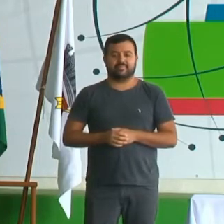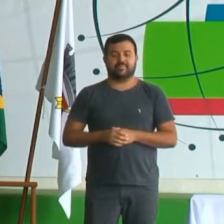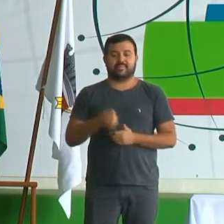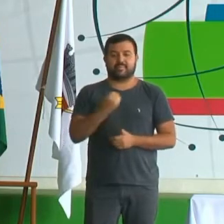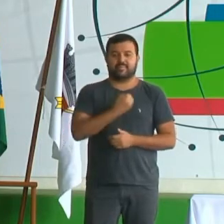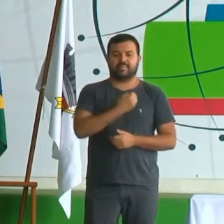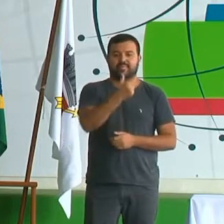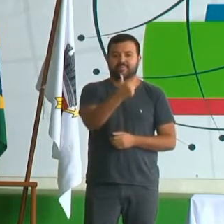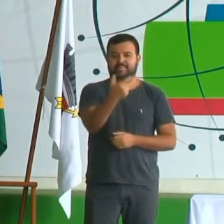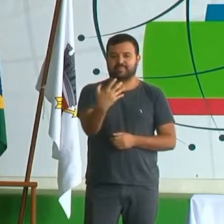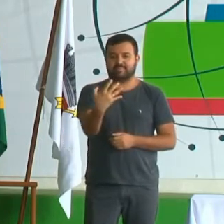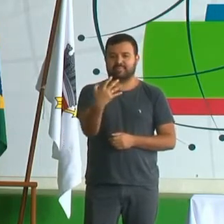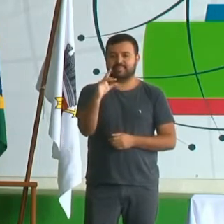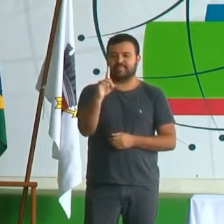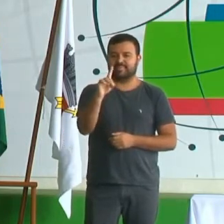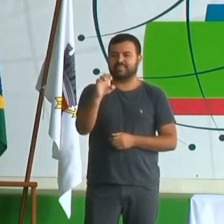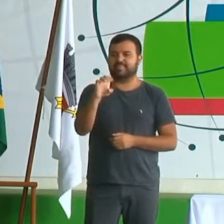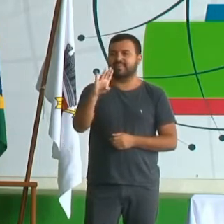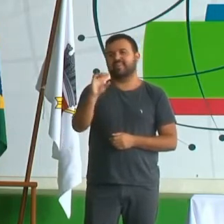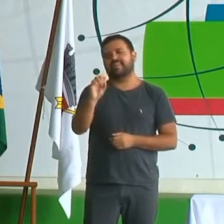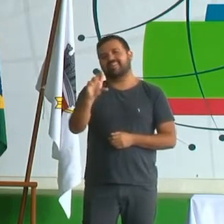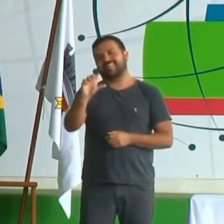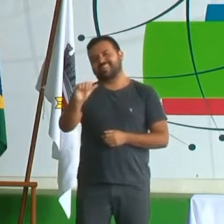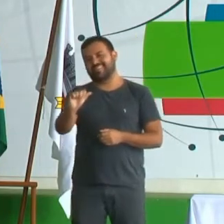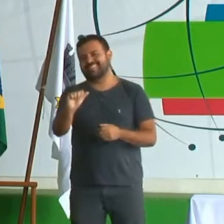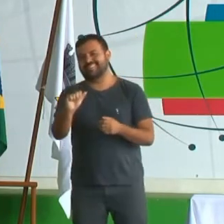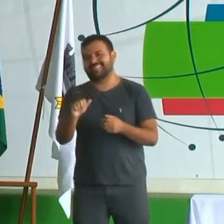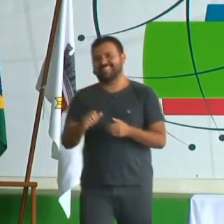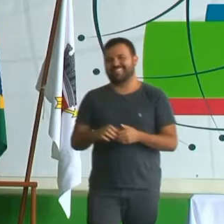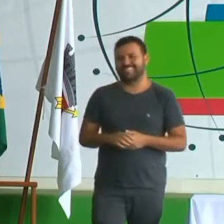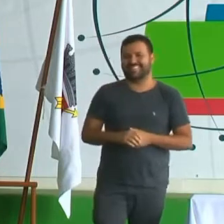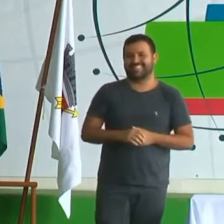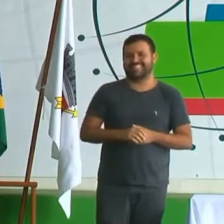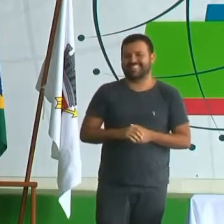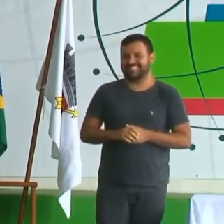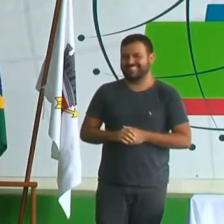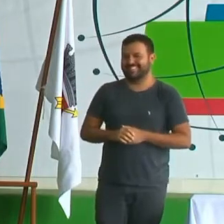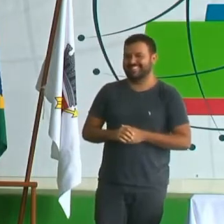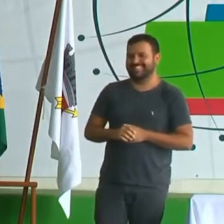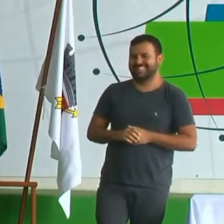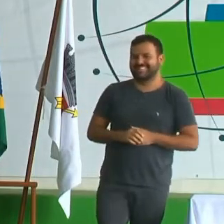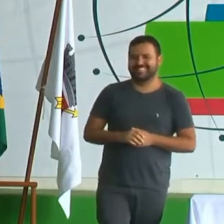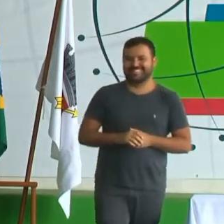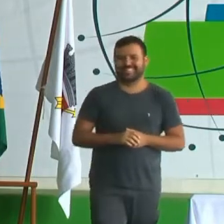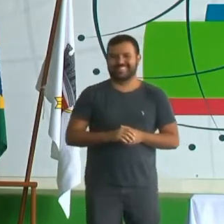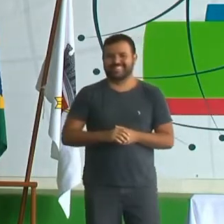Número 24, Débora Alice Aguiar Carvalho.